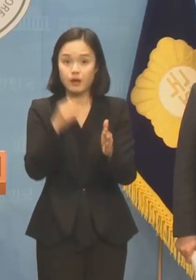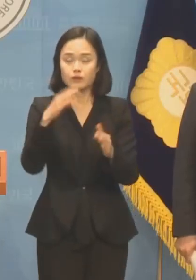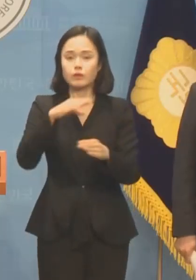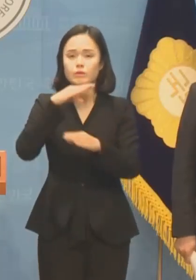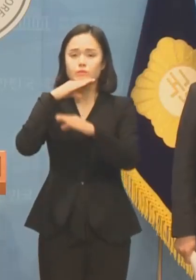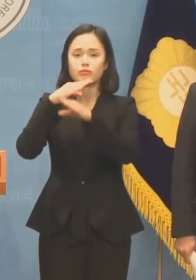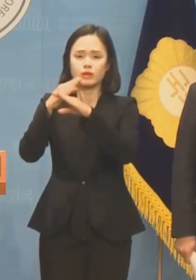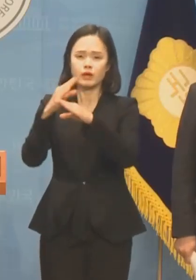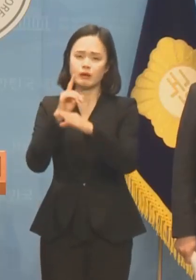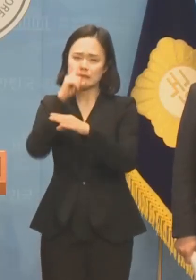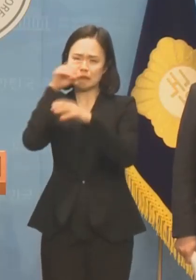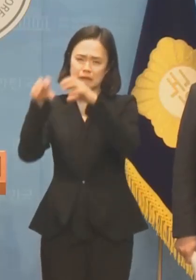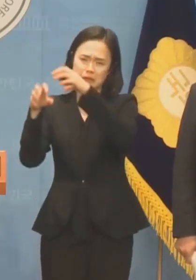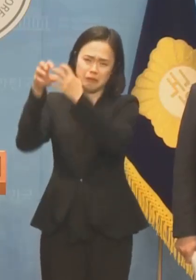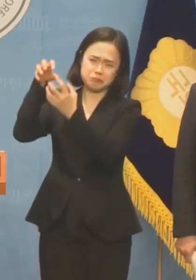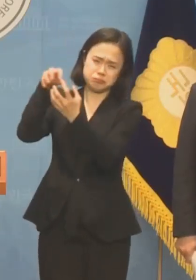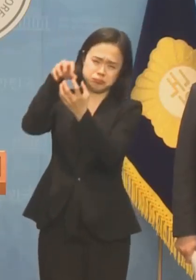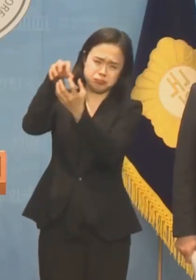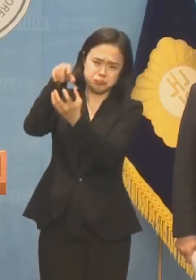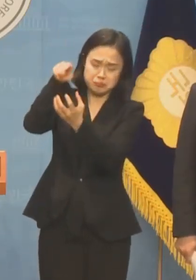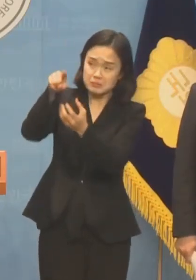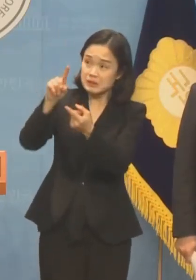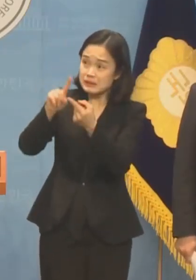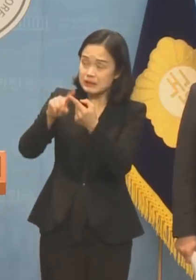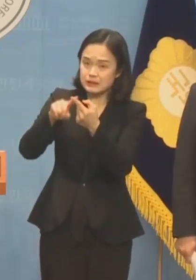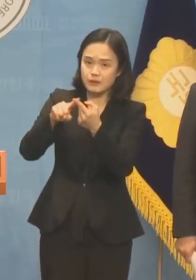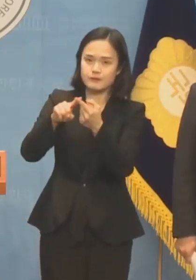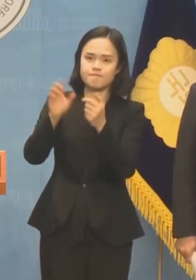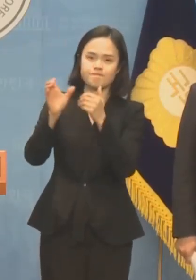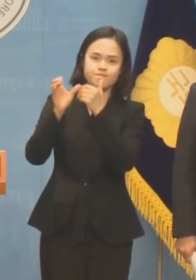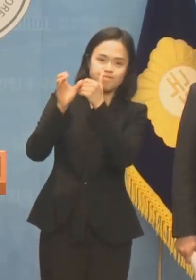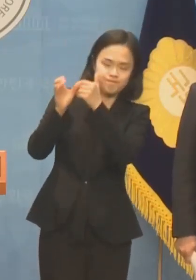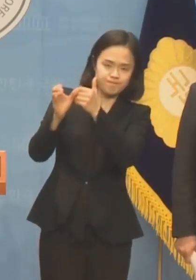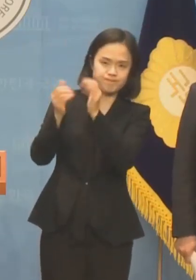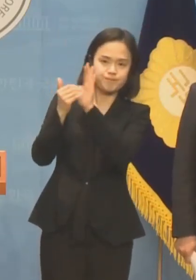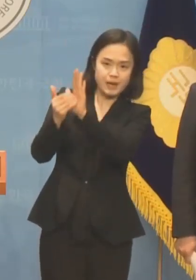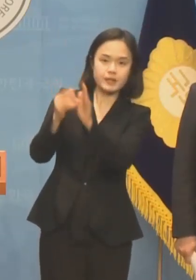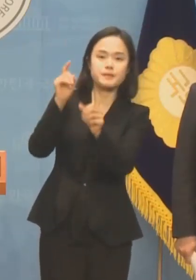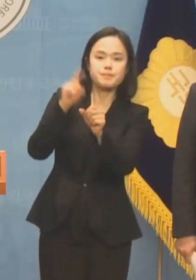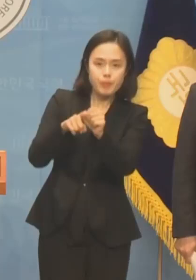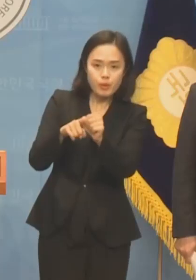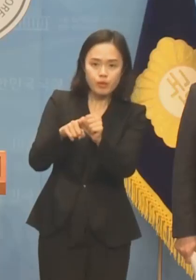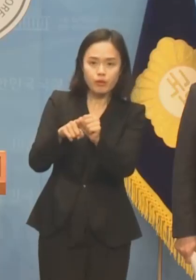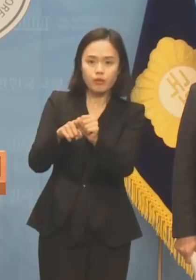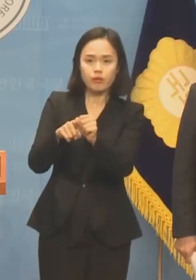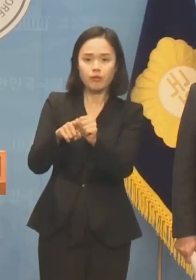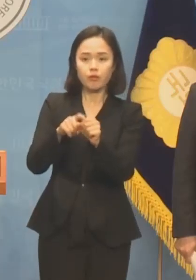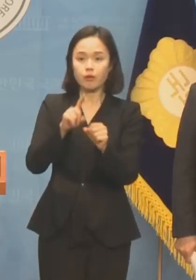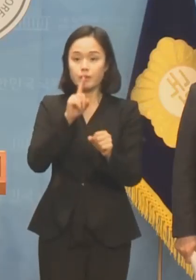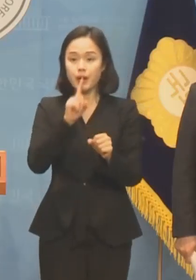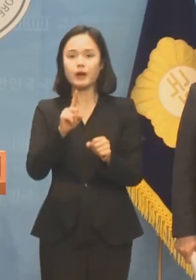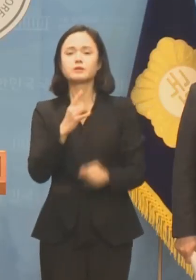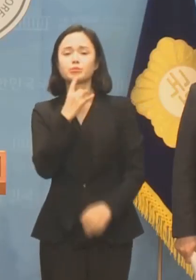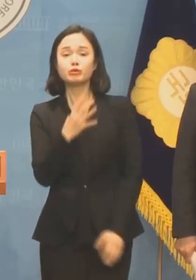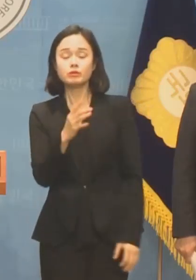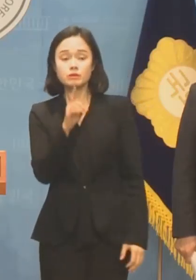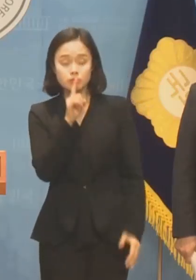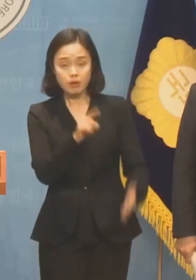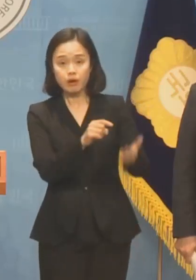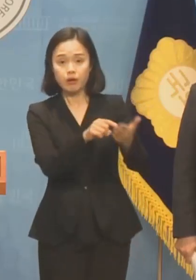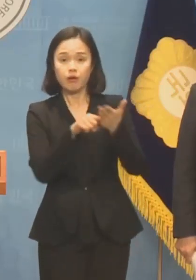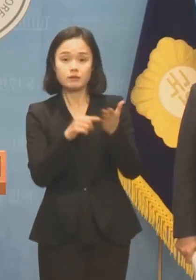도발의 맞대응 차원에서 재개를 한 것입니다. 북한과 민주당이 주장하는 평양 무인기